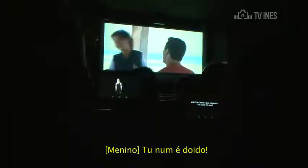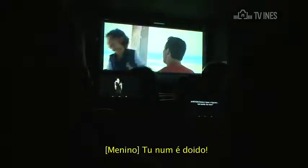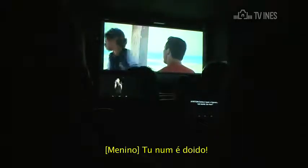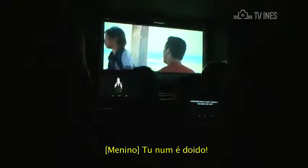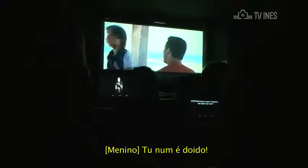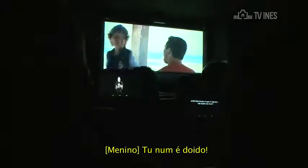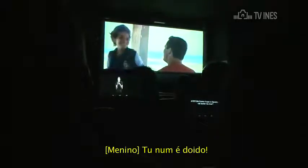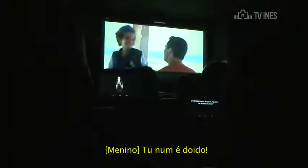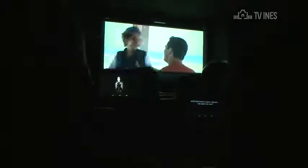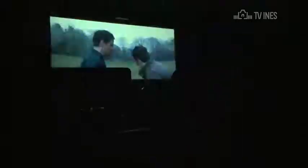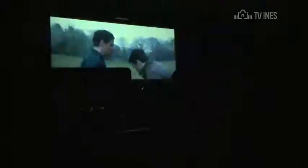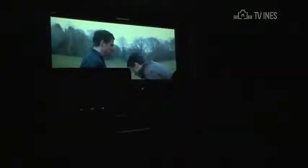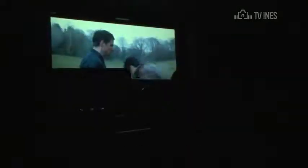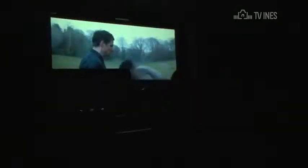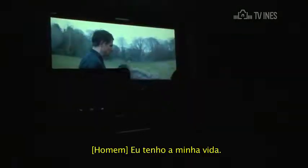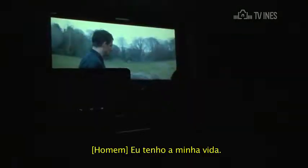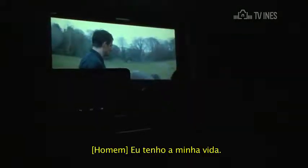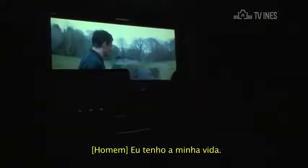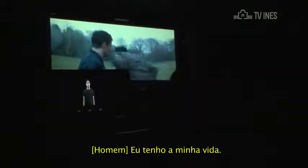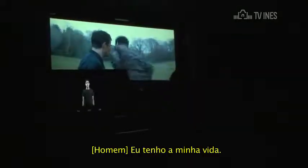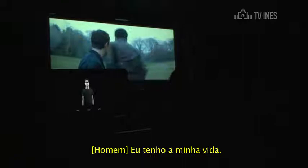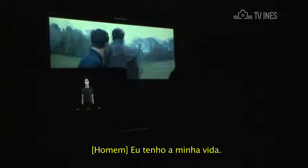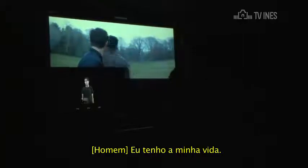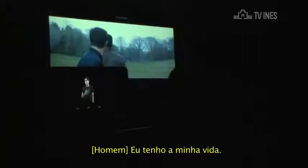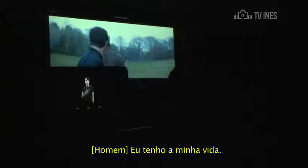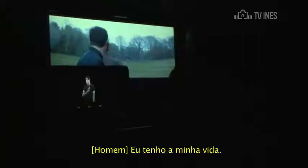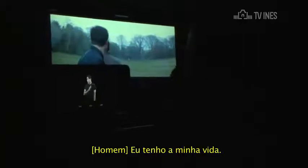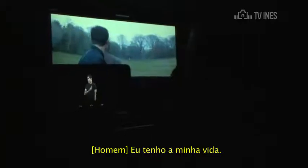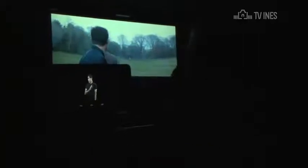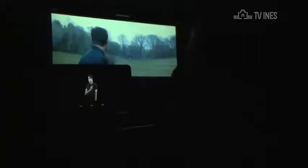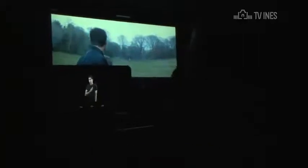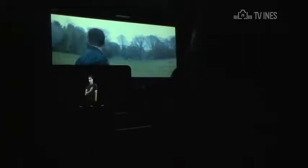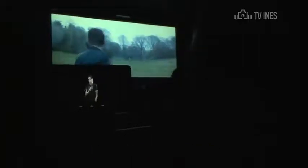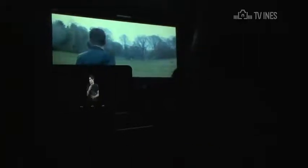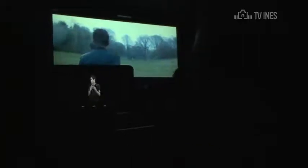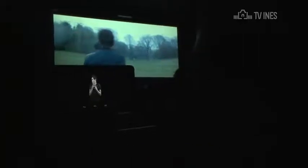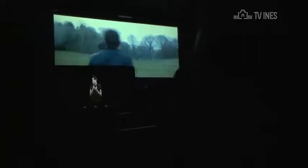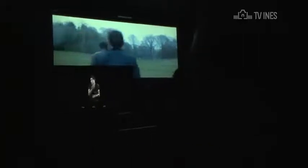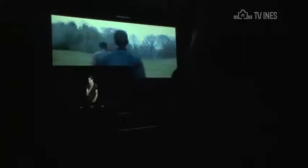Ué, doido. Minha vida, pai.